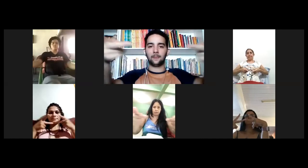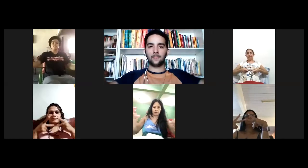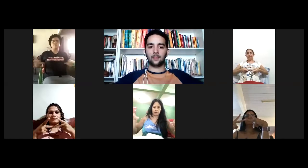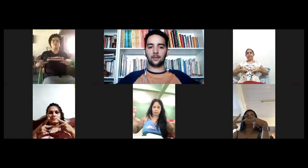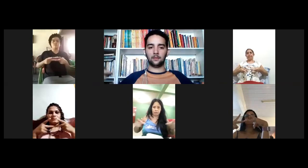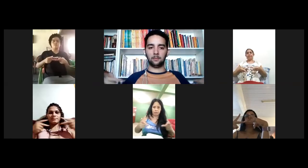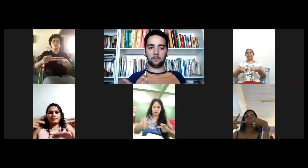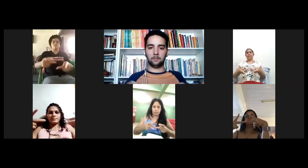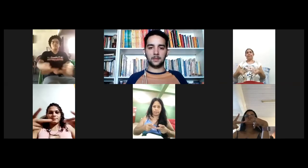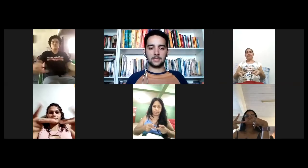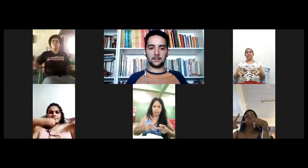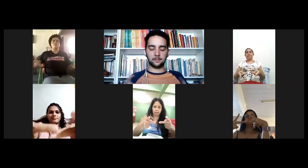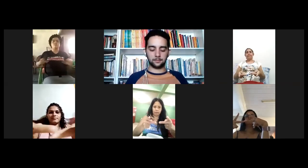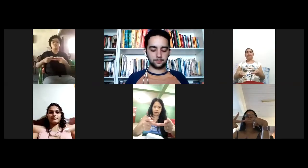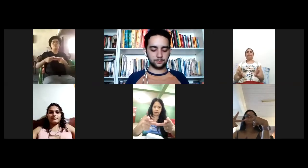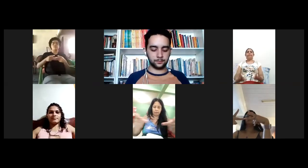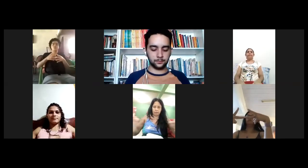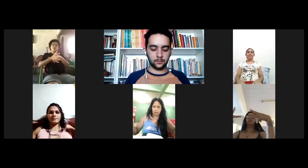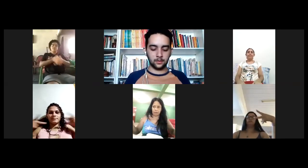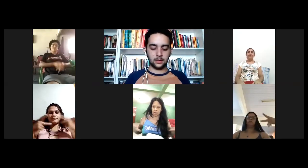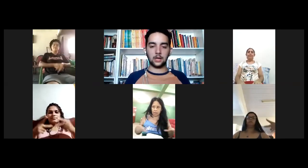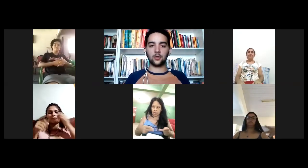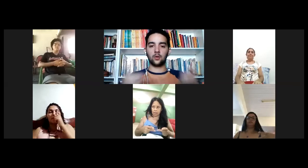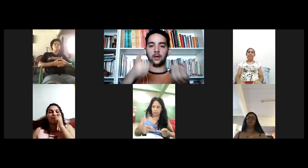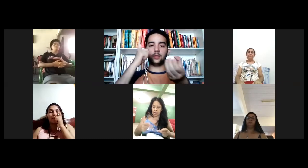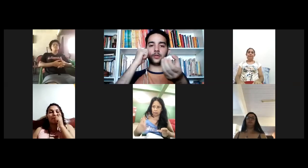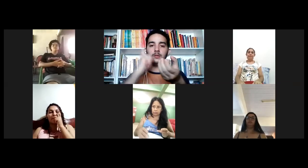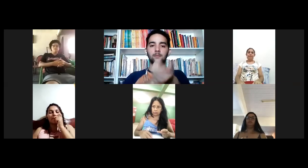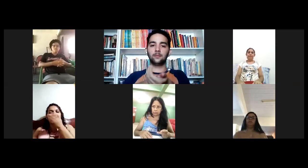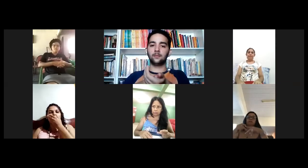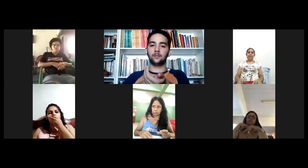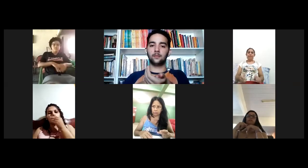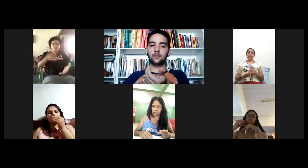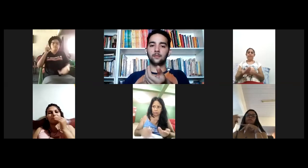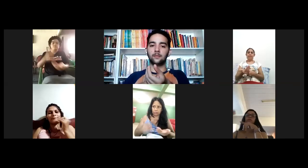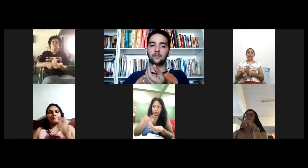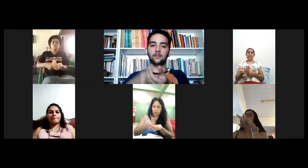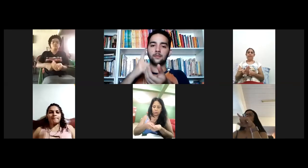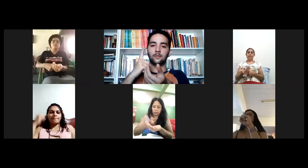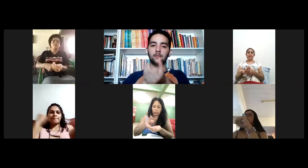Pizza. Cachorro quente.